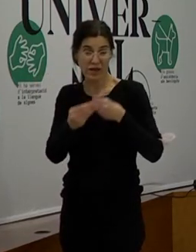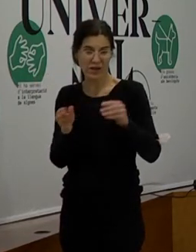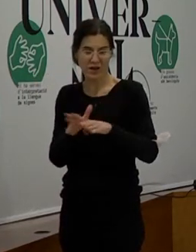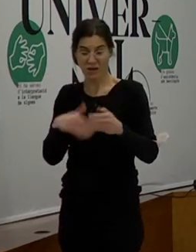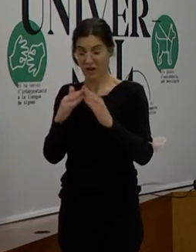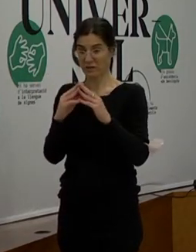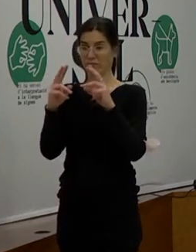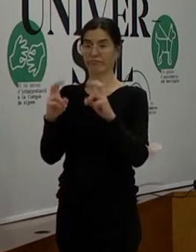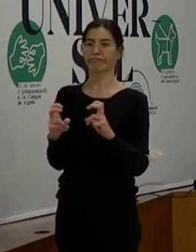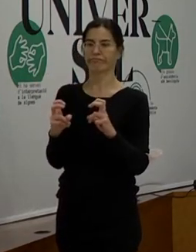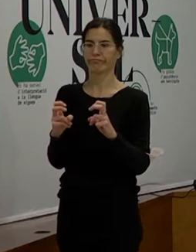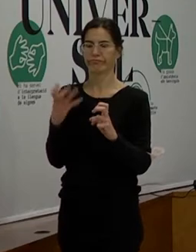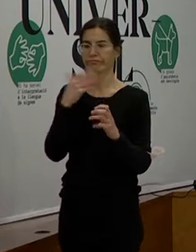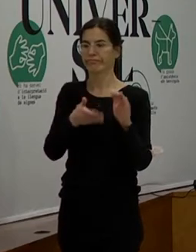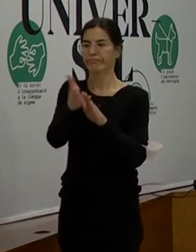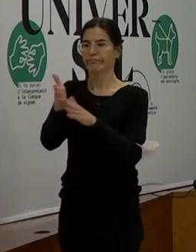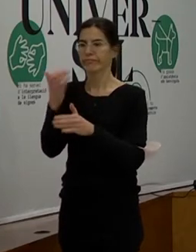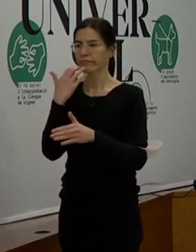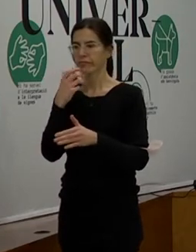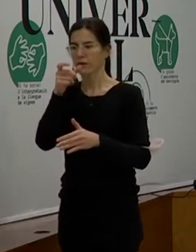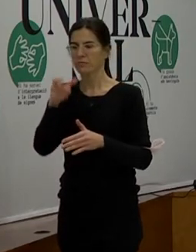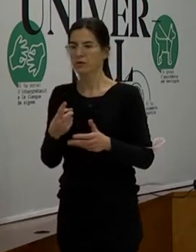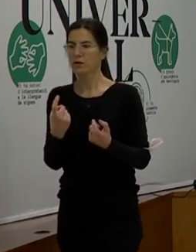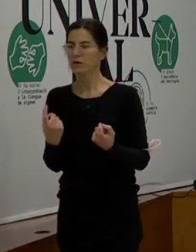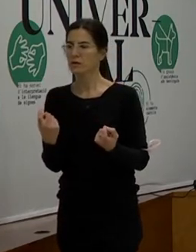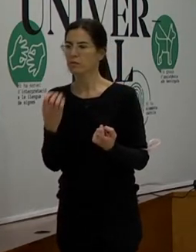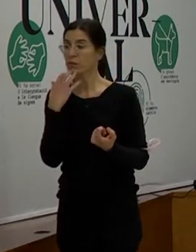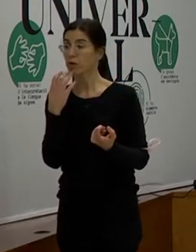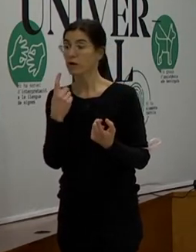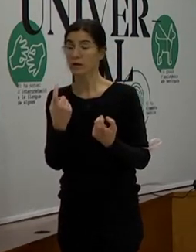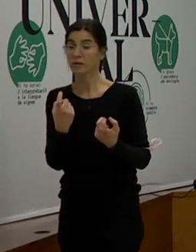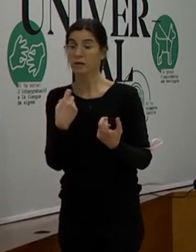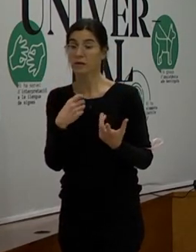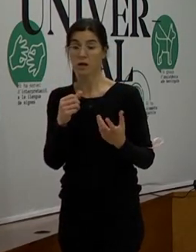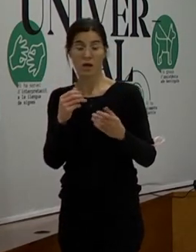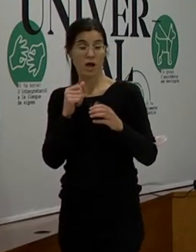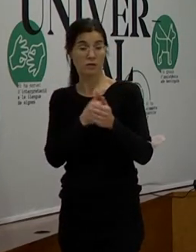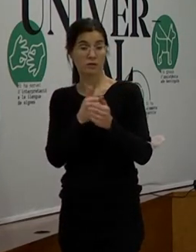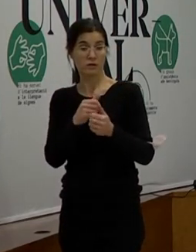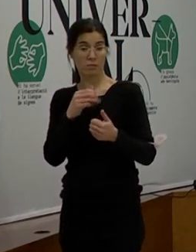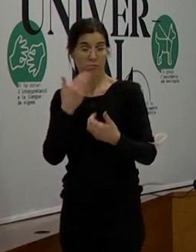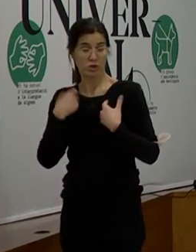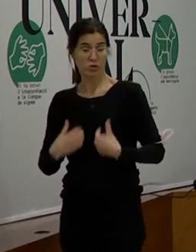teva. Què passa amb totes les persones que fan servir assistència personal?